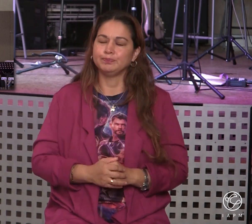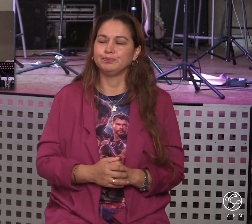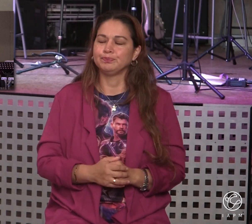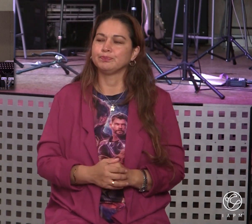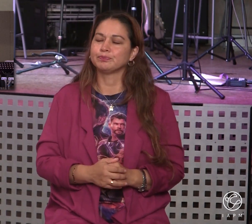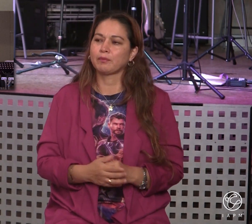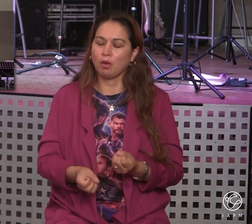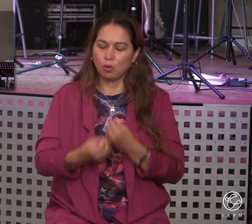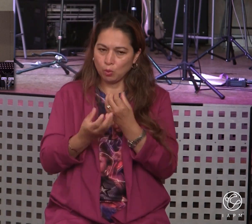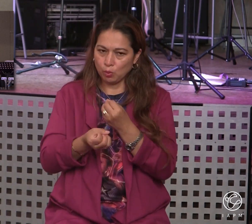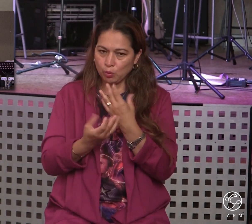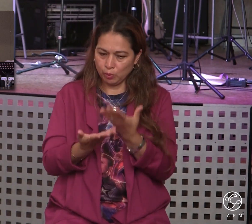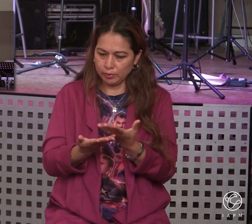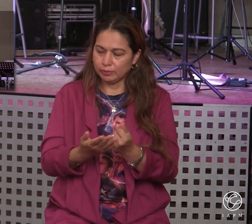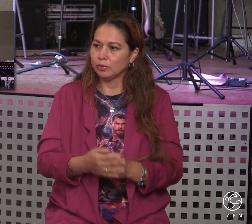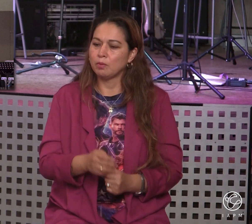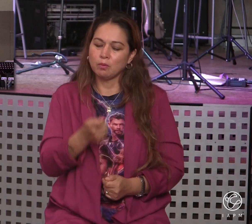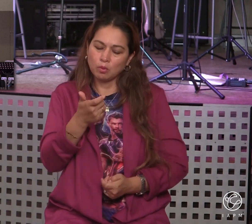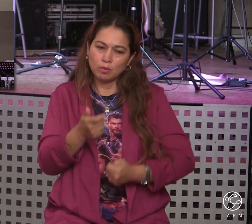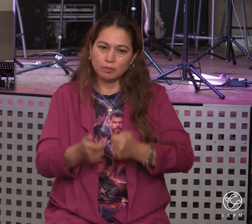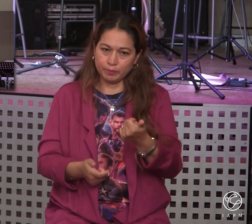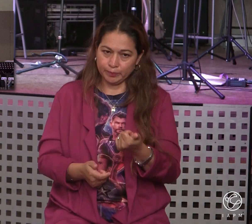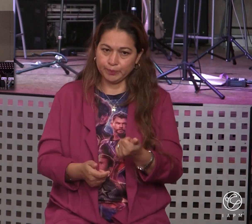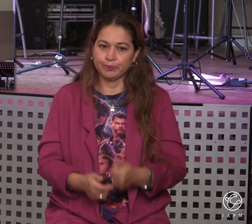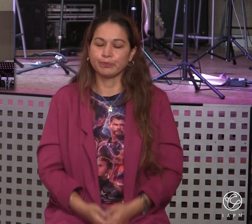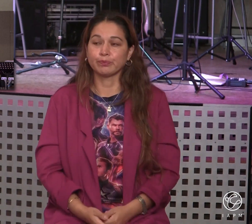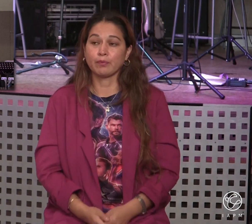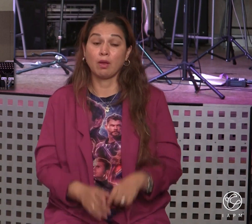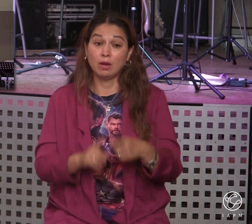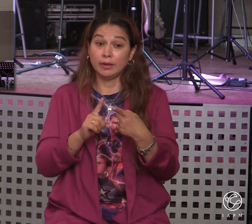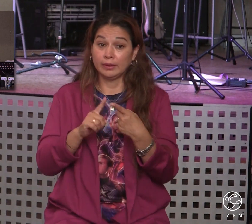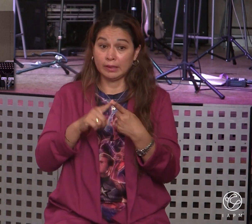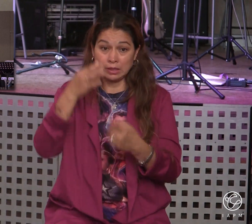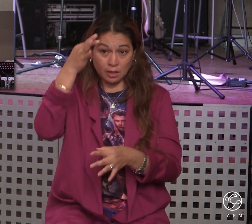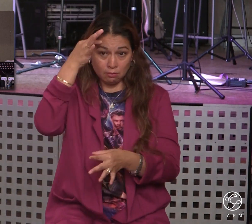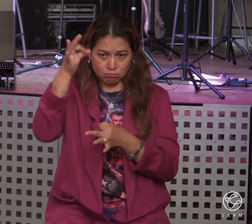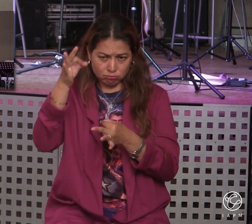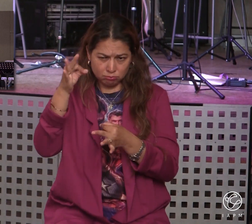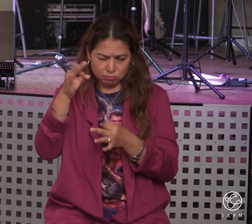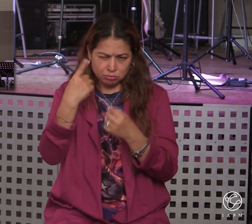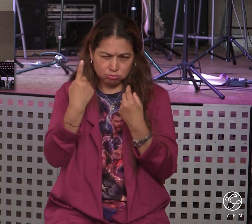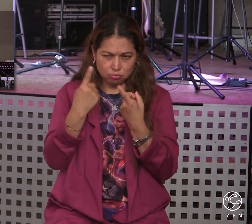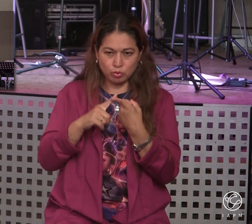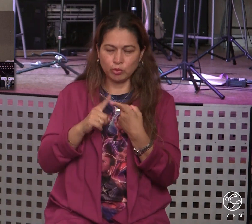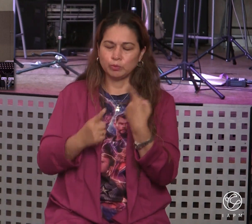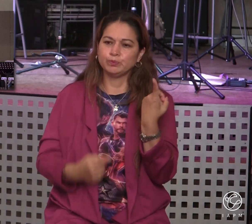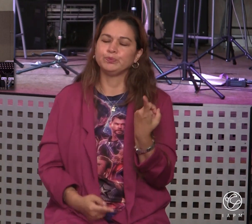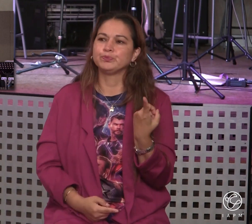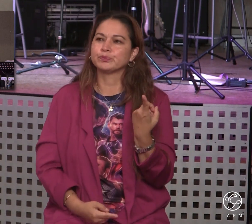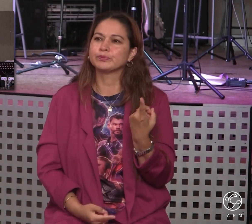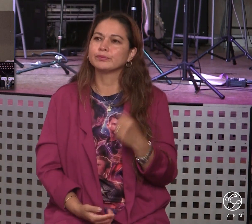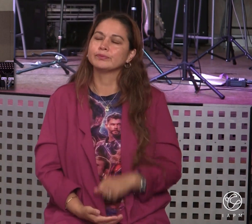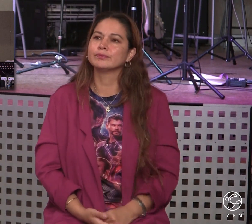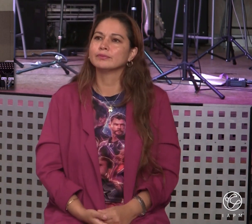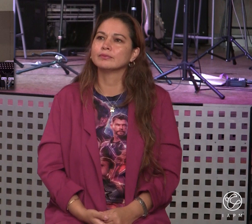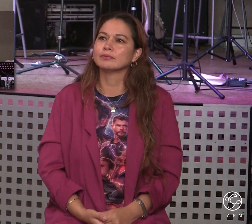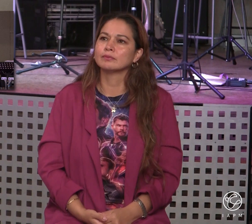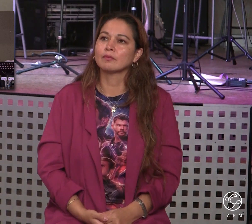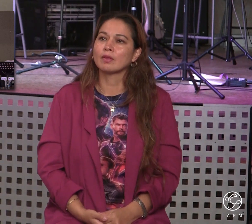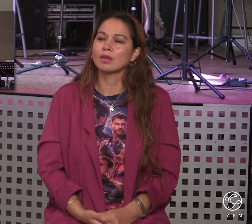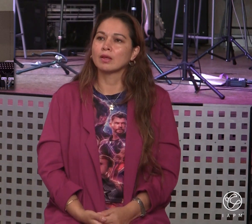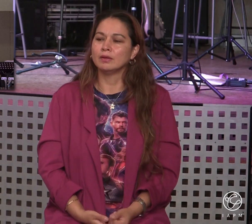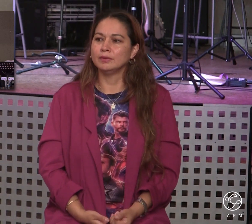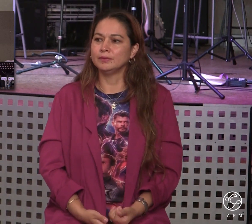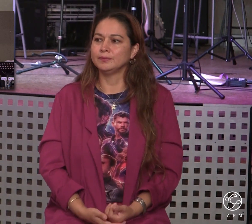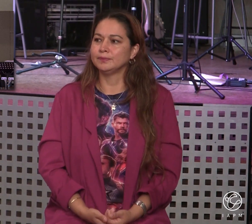a otro a mi antojo. Uno de ellos, los discípulos, los